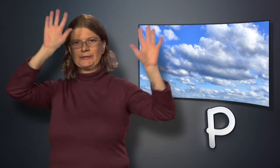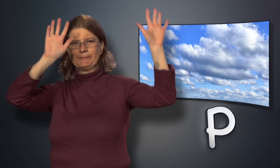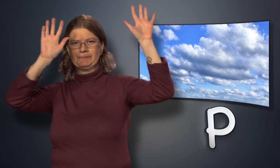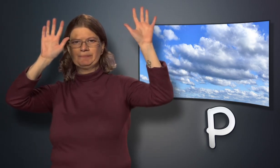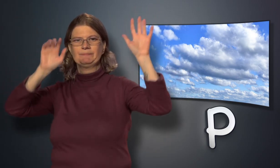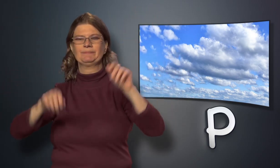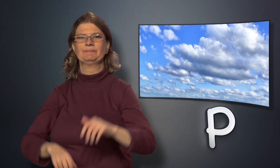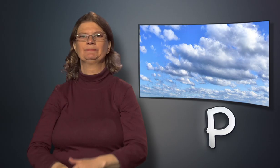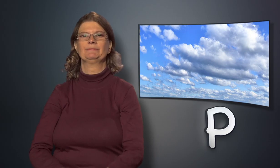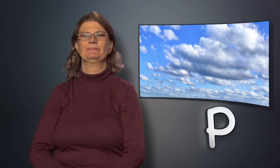Pilvi.